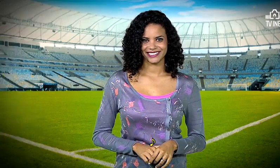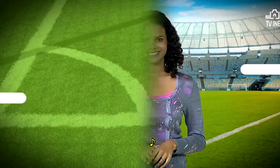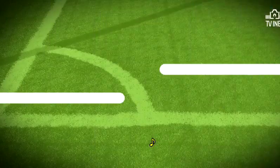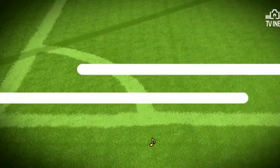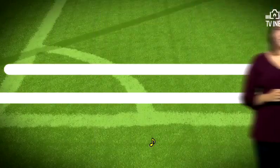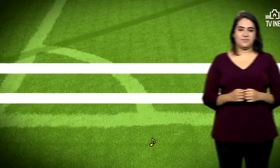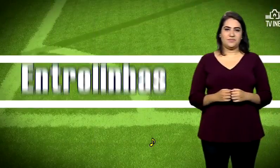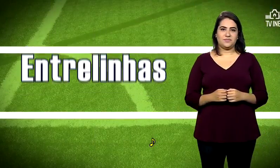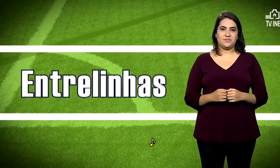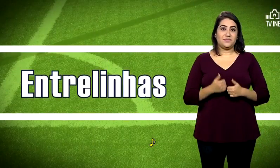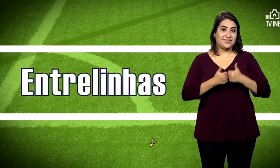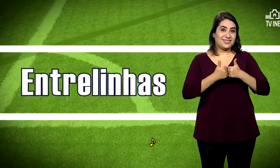Entre linhas.